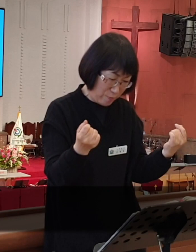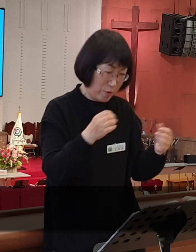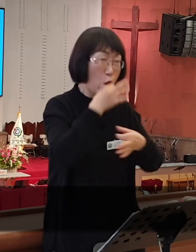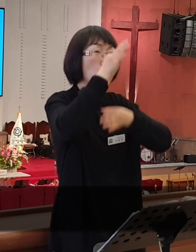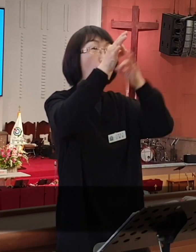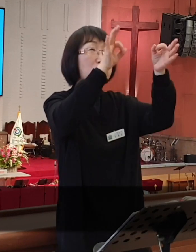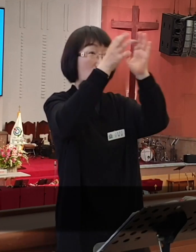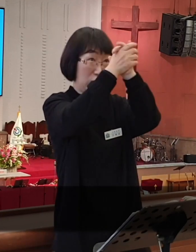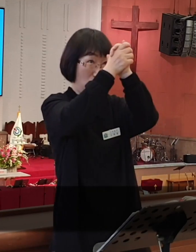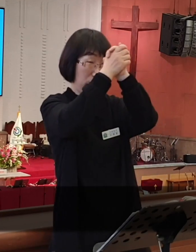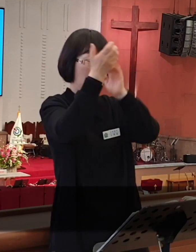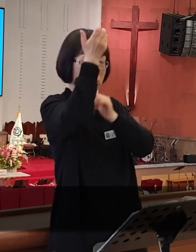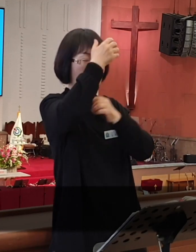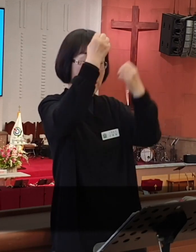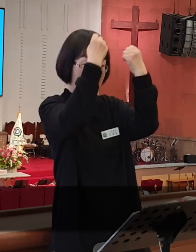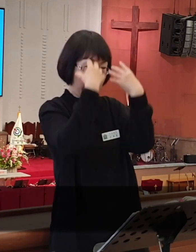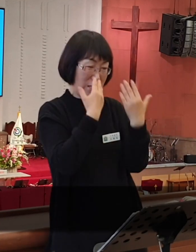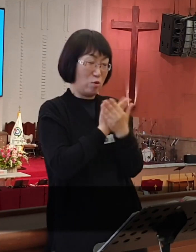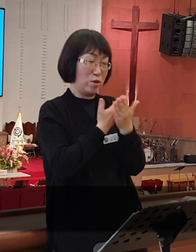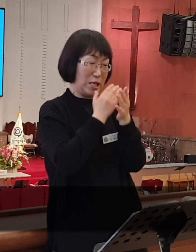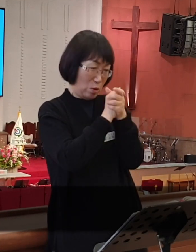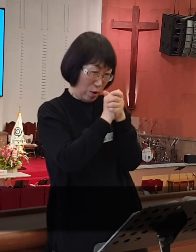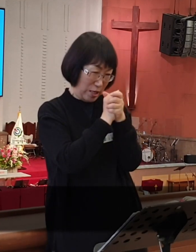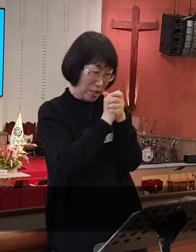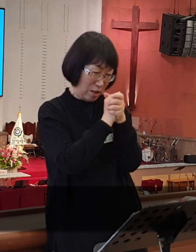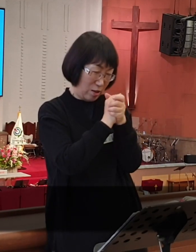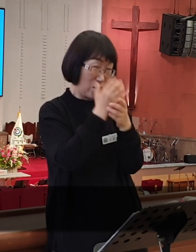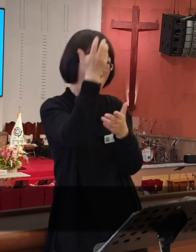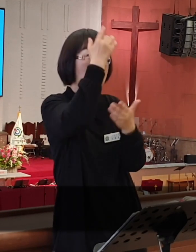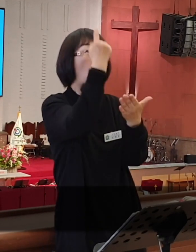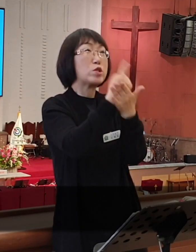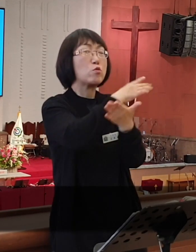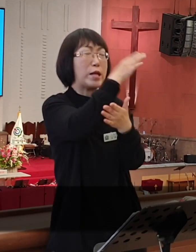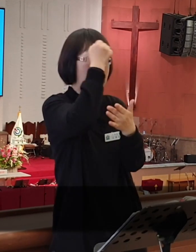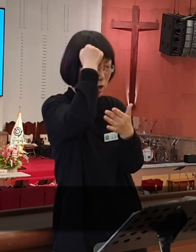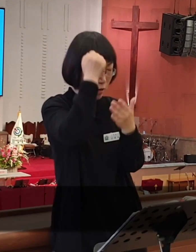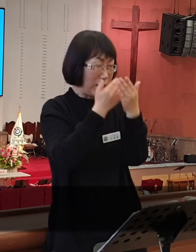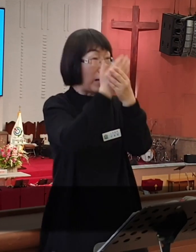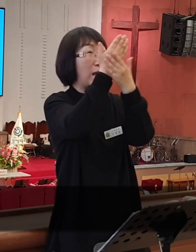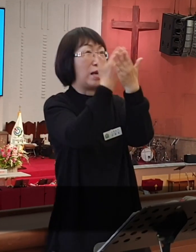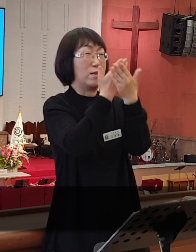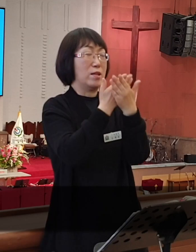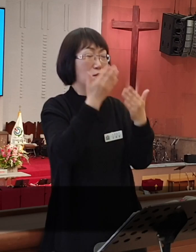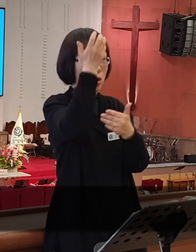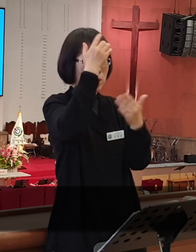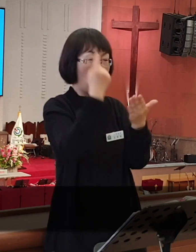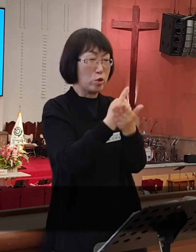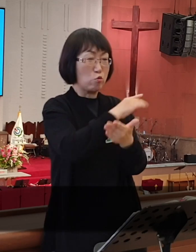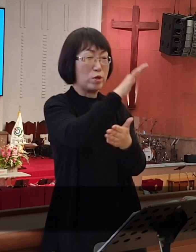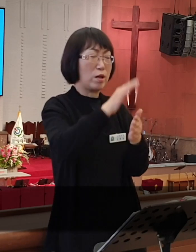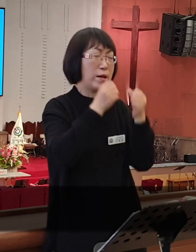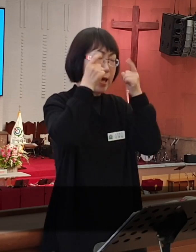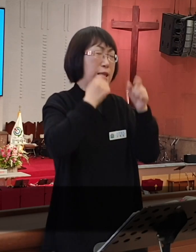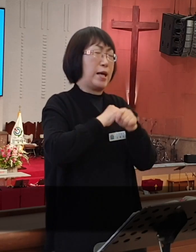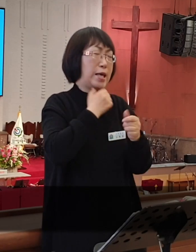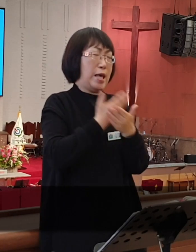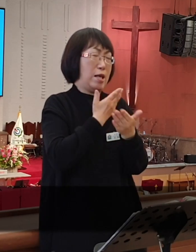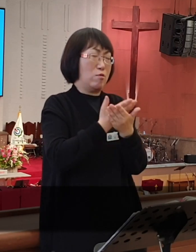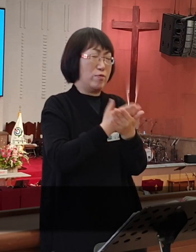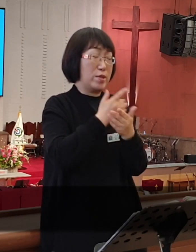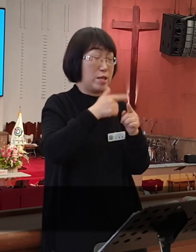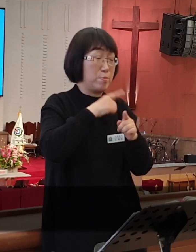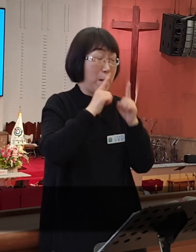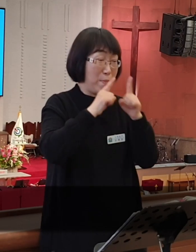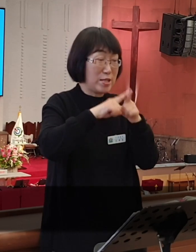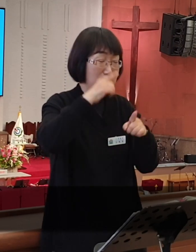시간에 통성으로 기도하실 때 성령님 임하시라고 기도하십시오. 성령님 오셔서 우리를 기억나게 하셔야 돼요. 성령님 오셔서 우리로 깨닫게 하셔야 돼요.